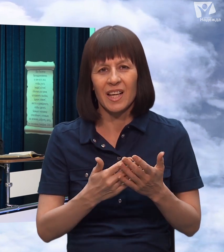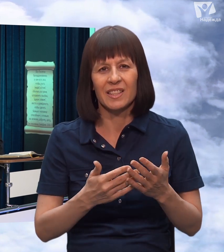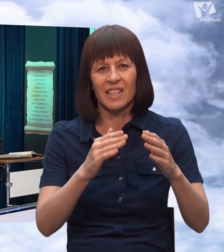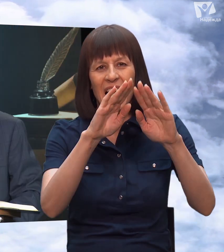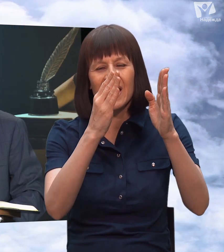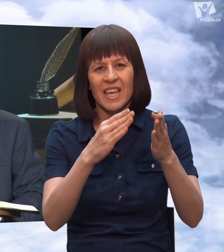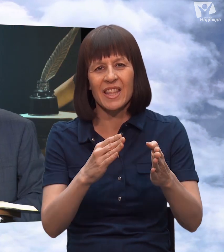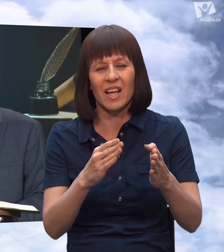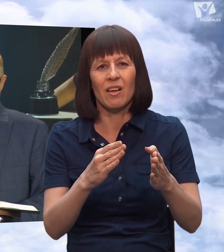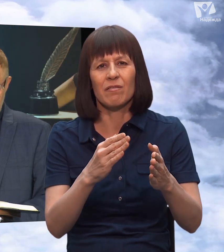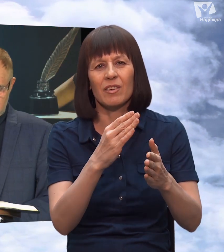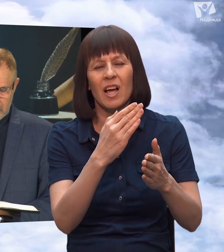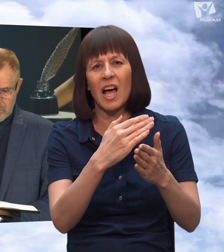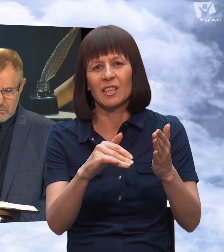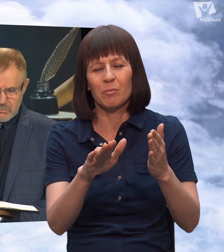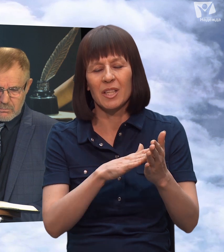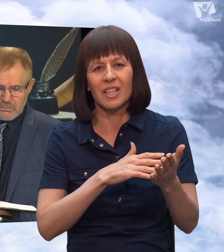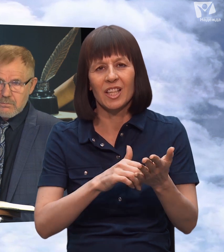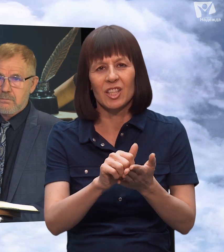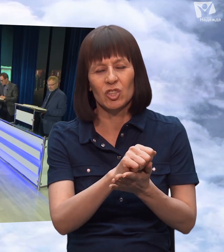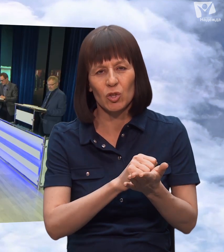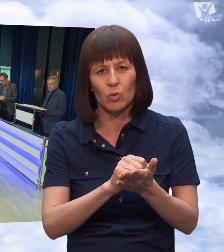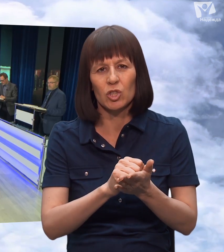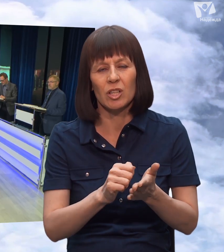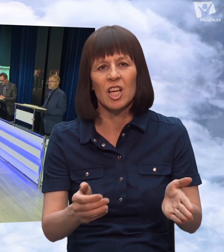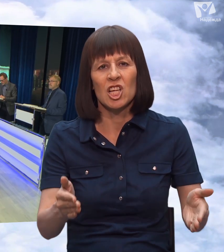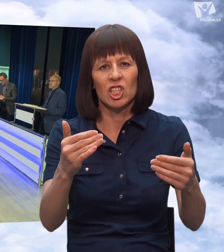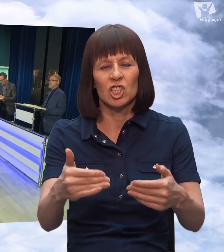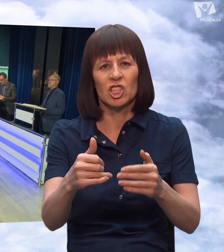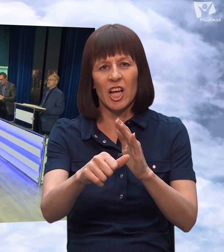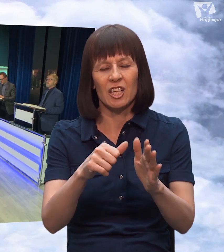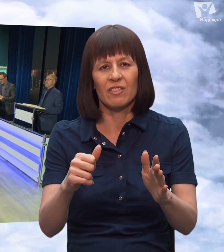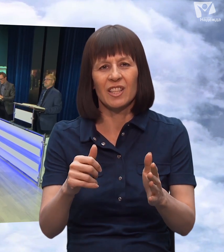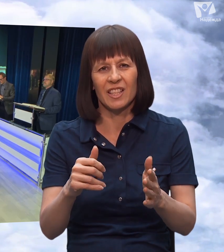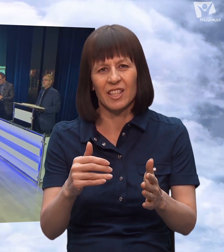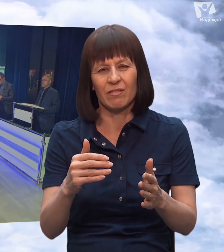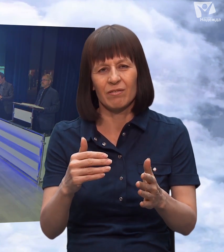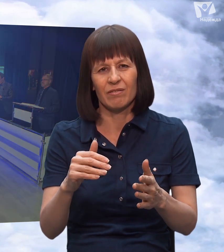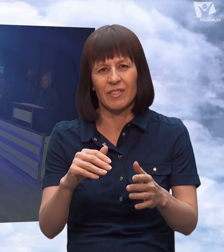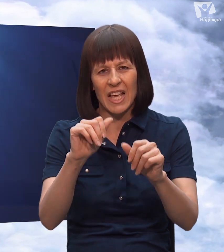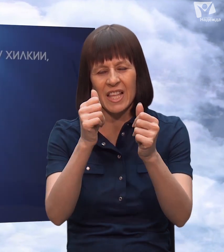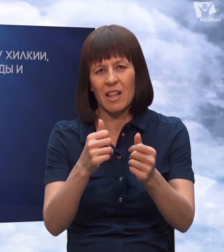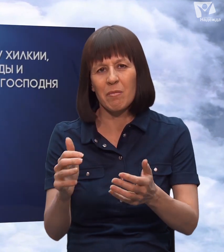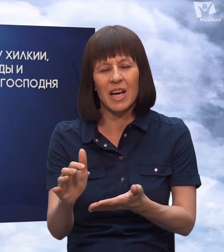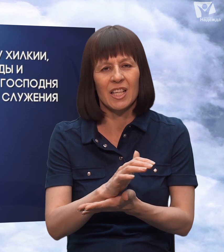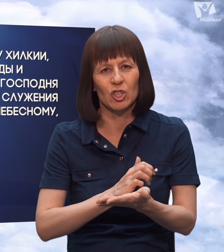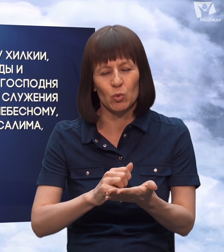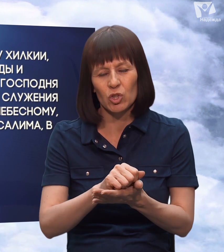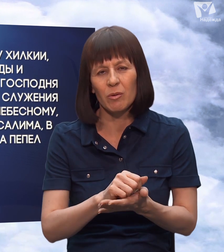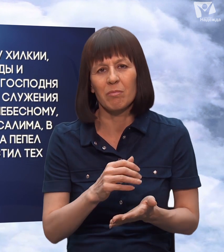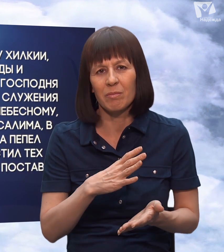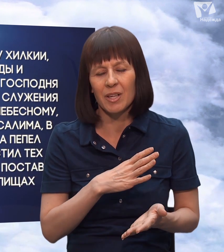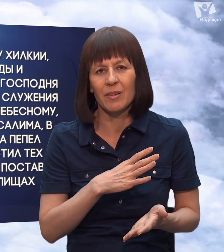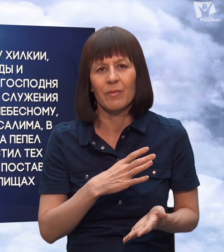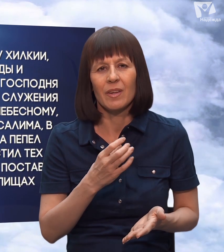разрушил жертвенники а что что еще не но вот он говорит кстати 20 глава да уже здесь царь